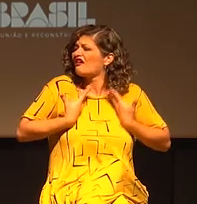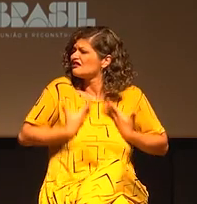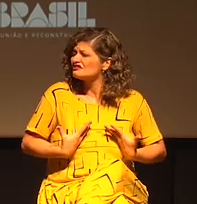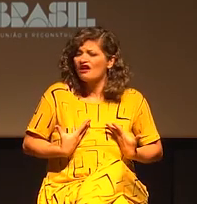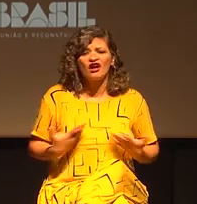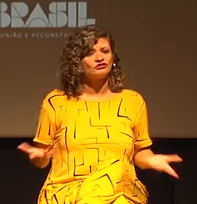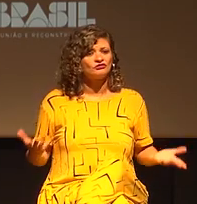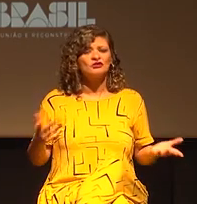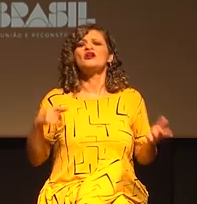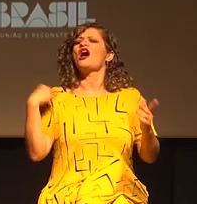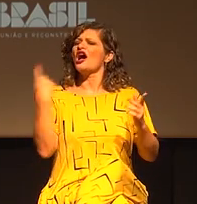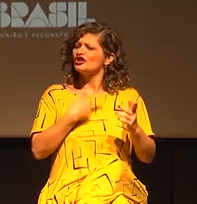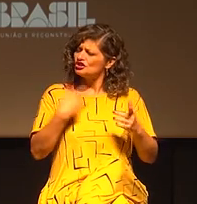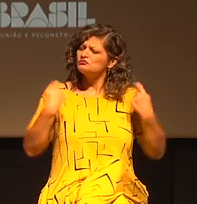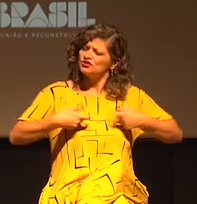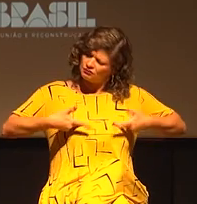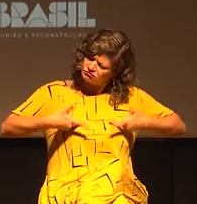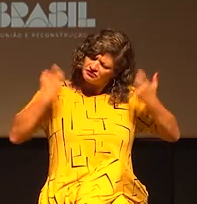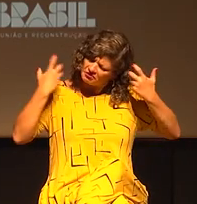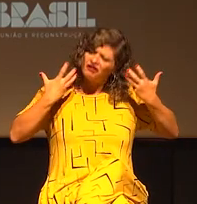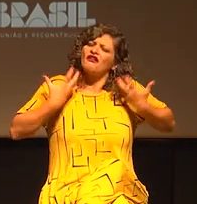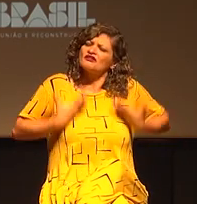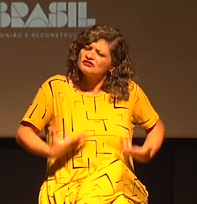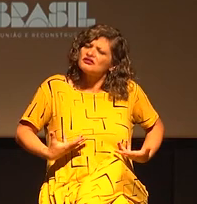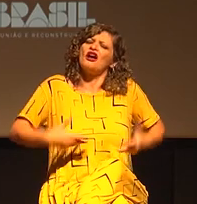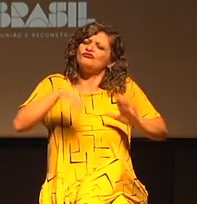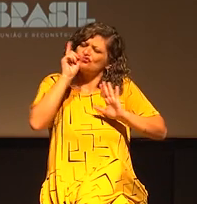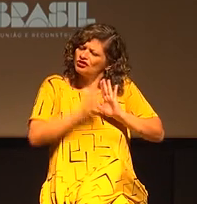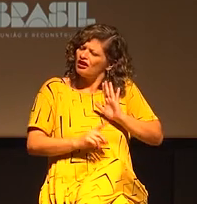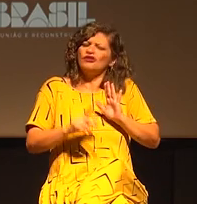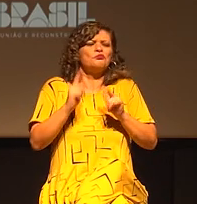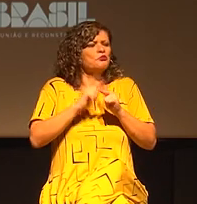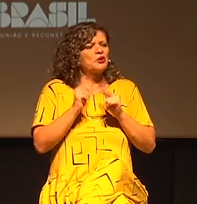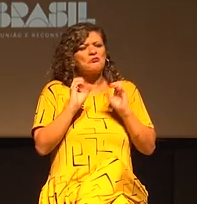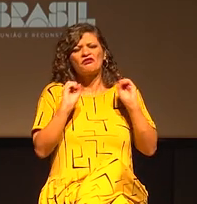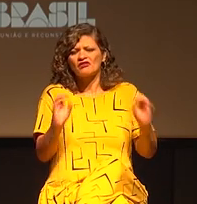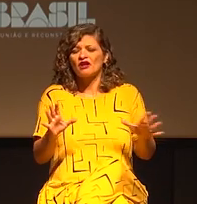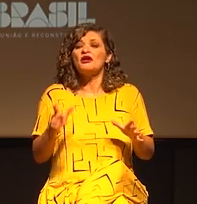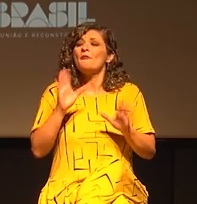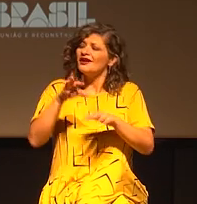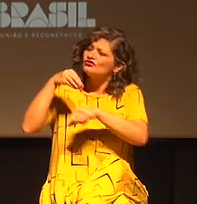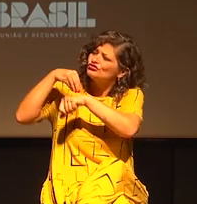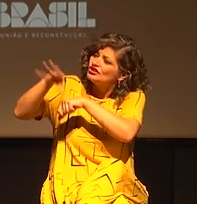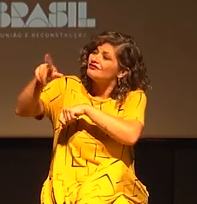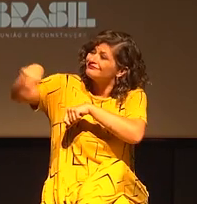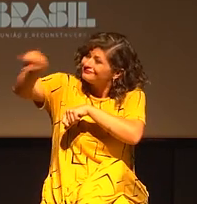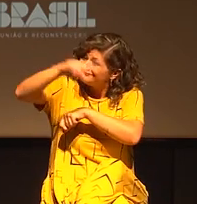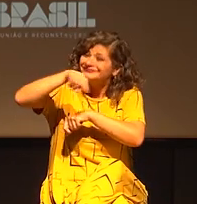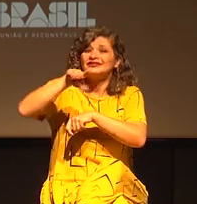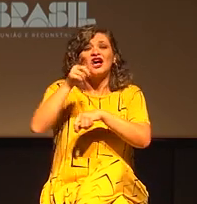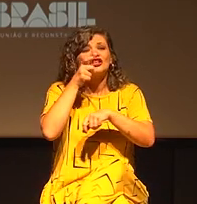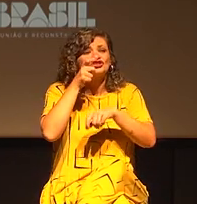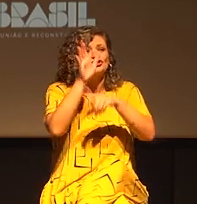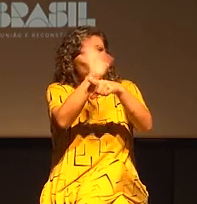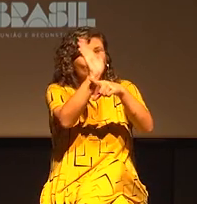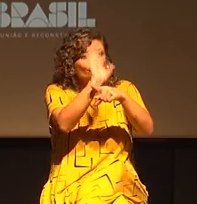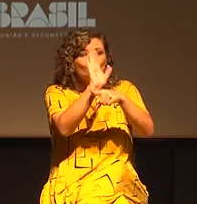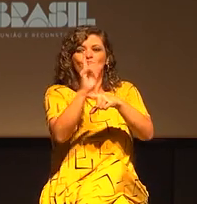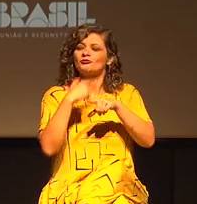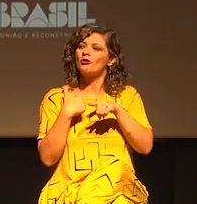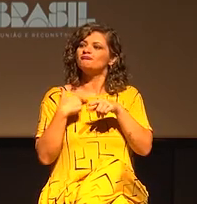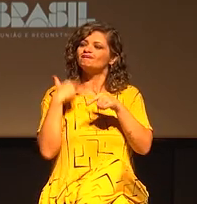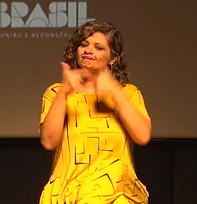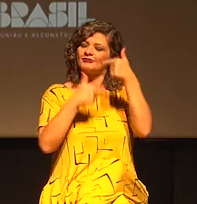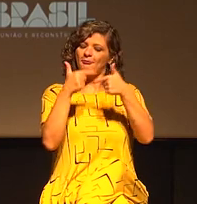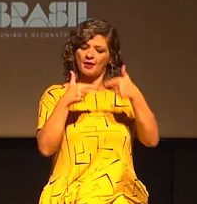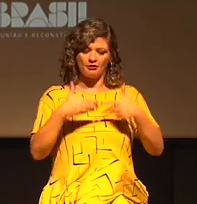gente tem que se dar esse direito de estar cansado mas eu falei para eles assistam esse e vamos se reconectar porque ali a